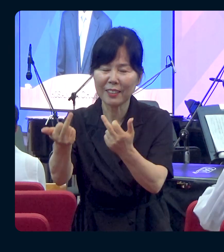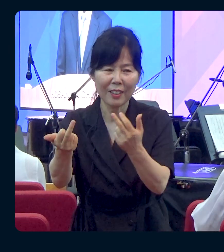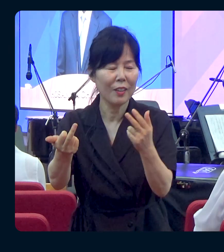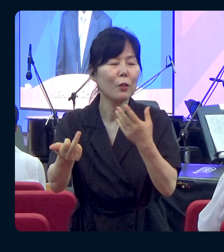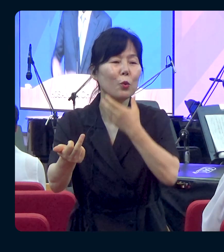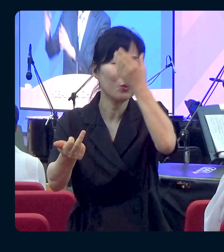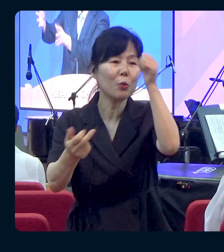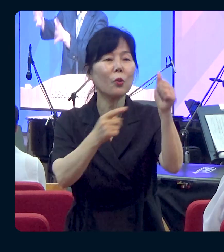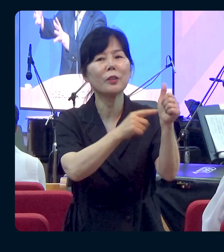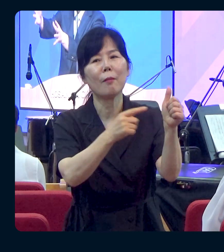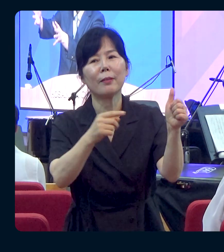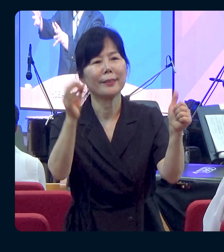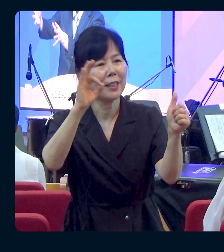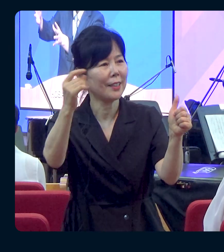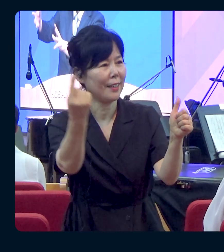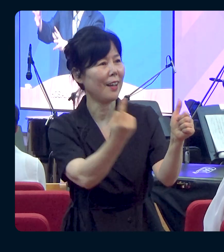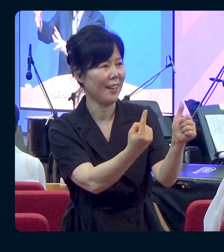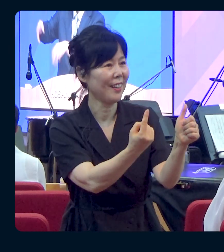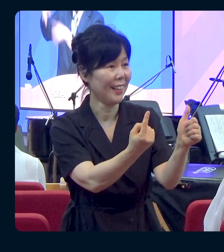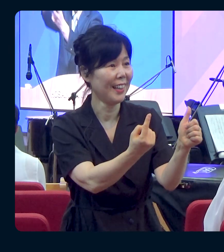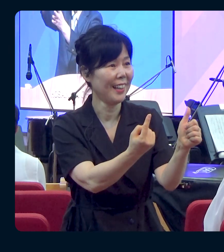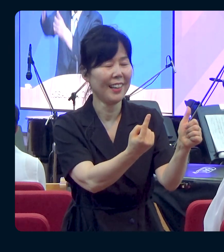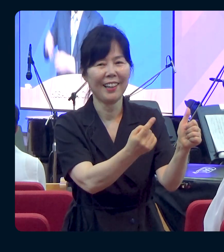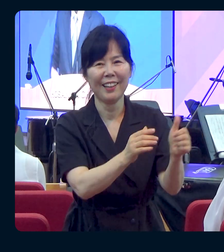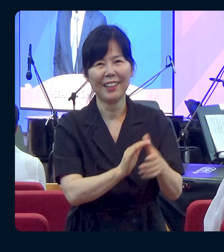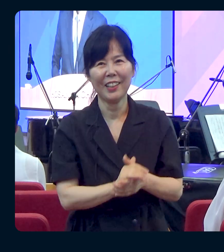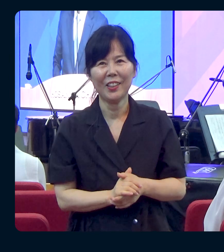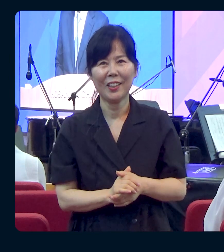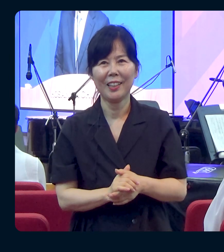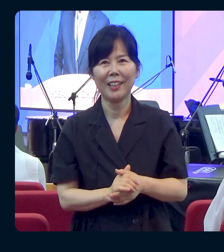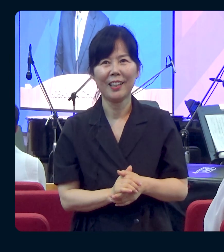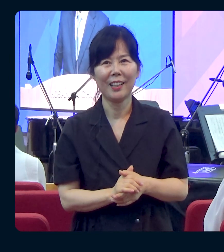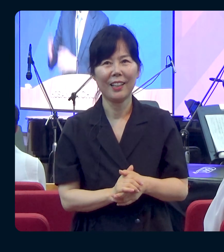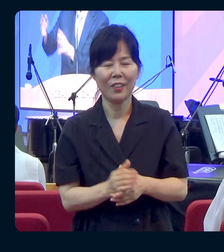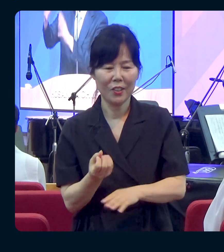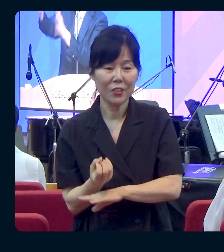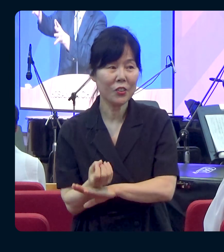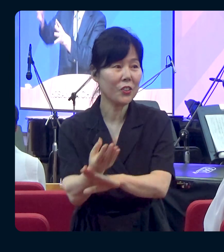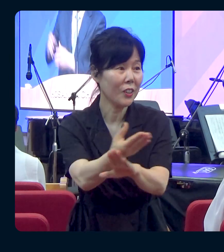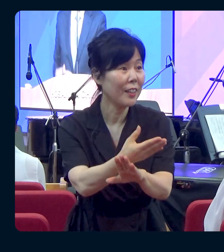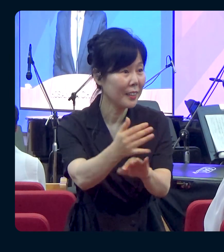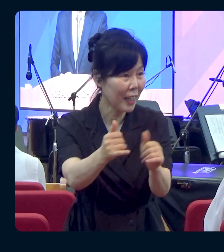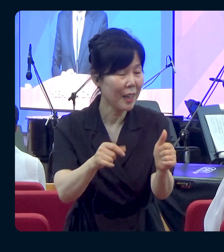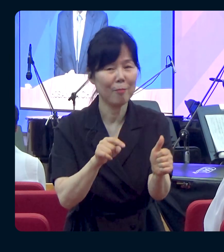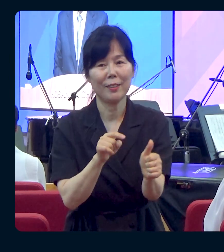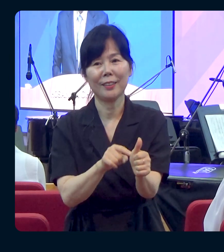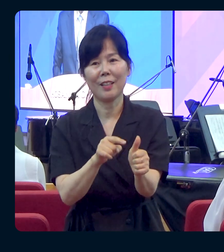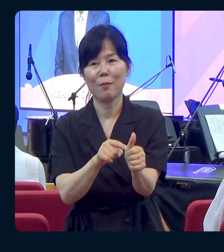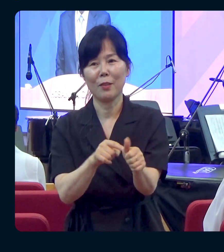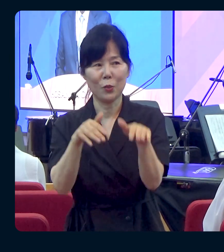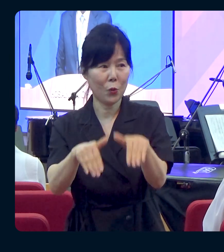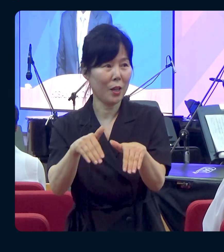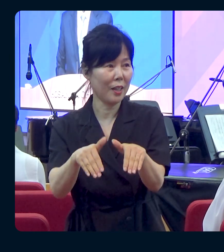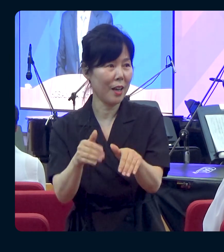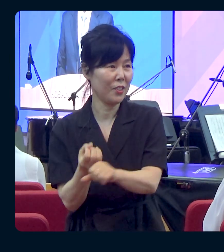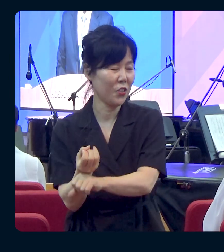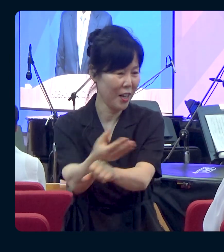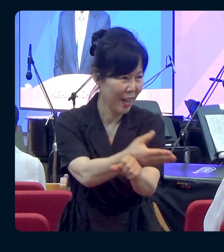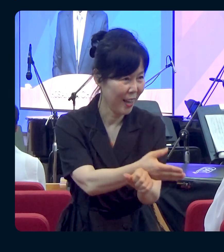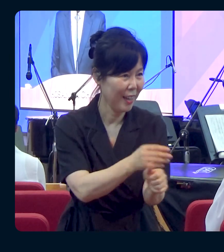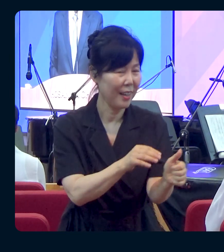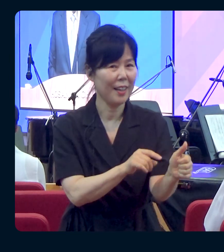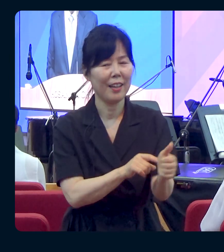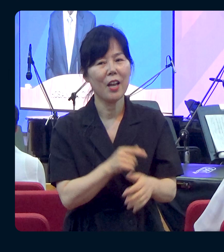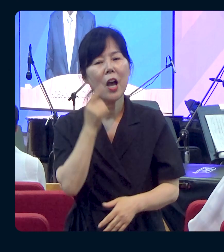그래서 형제들은요, 요셉을 찾아갑니다. 가서 요셉에게 이제 그 말을 전하는 그